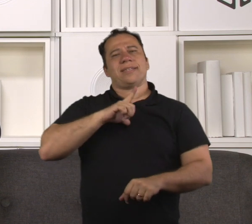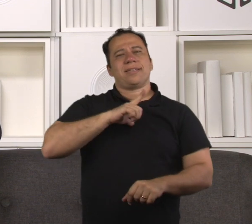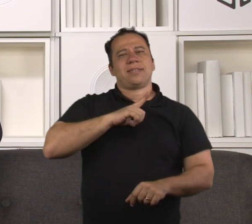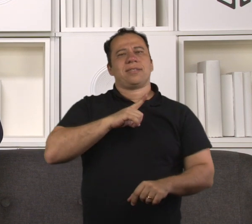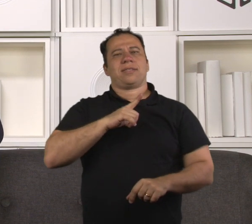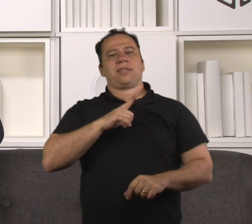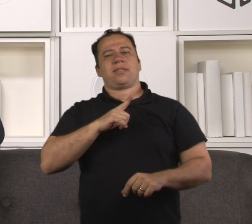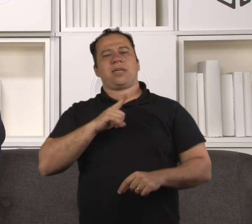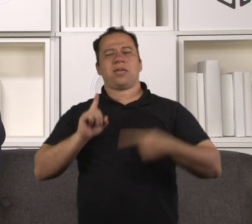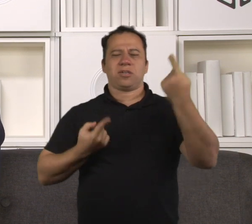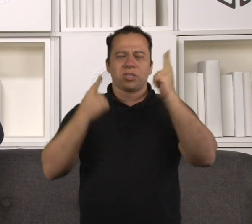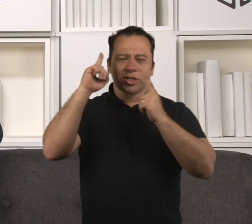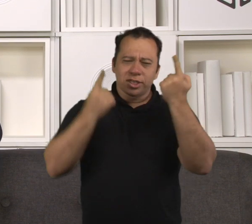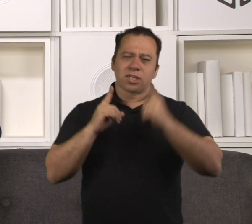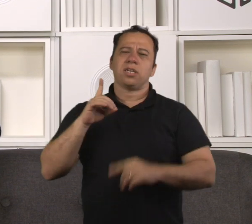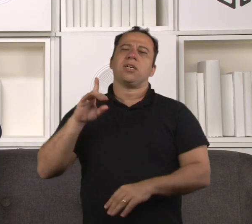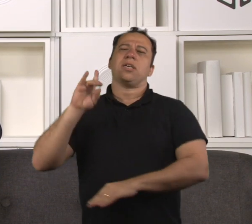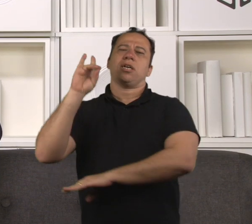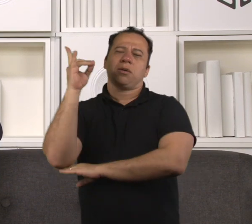na Bolívia, no Chile,